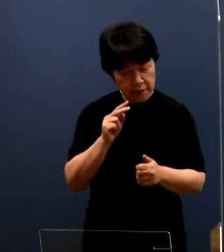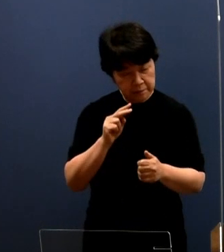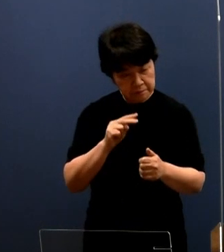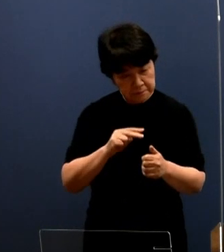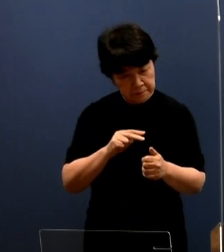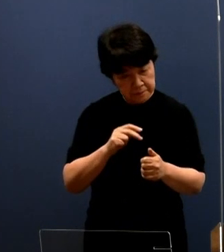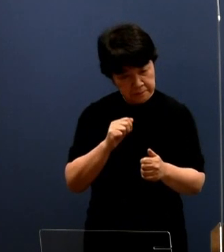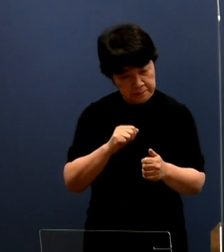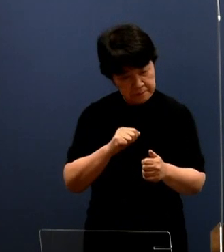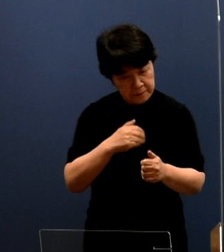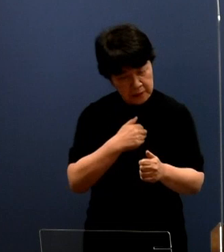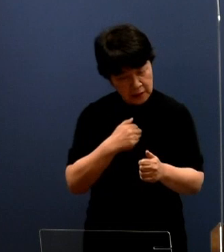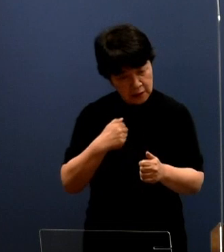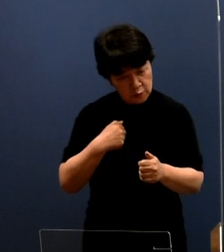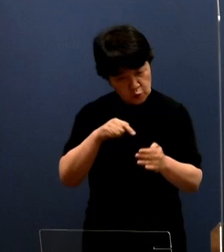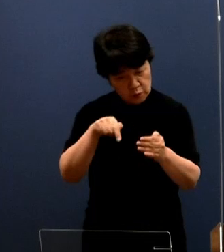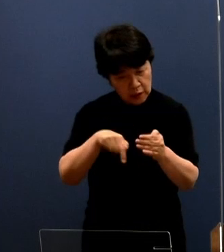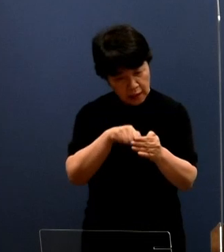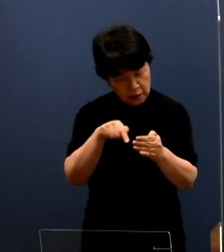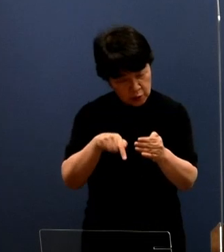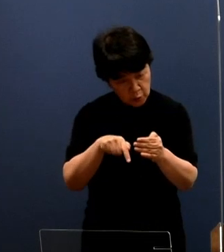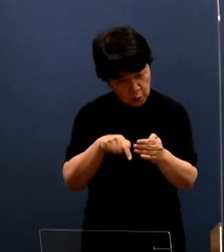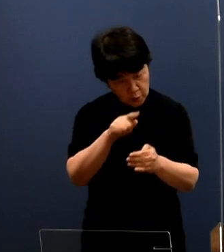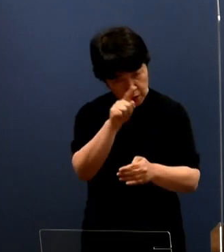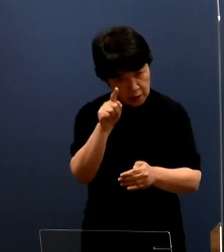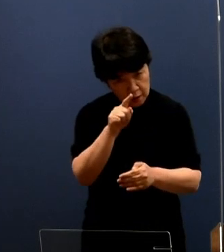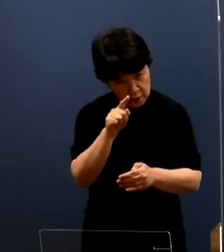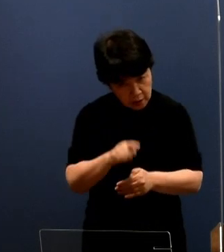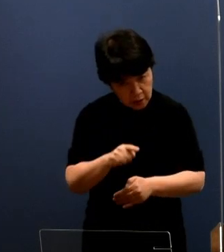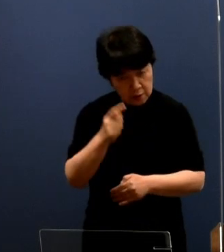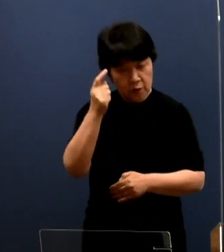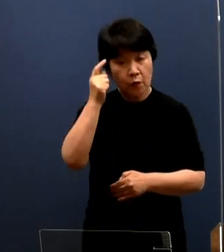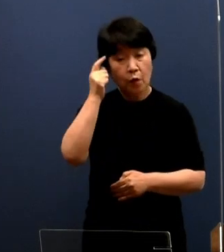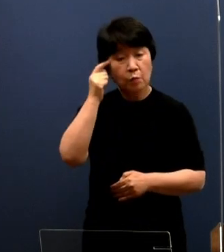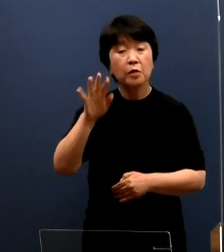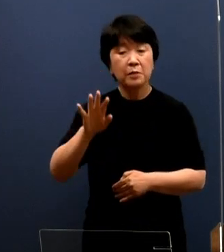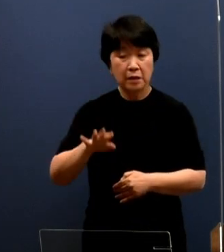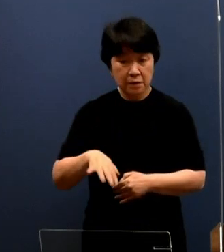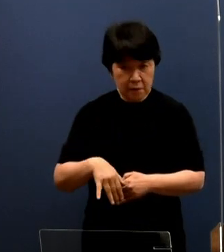と、というふうに思います、は い、ありがとうございました。